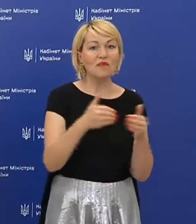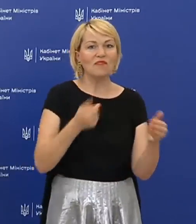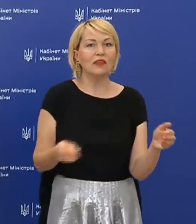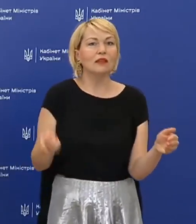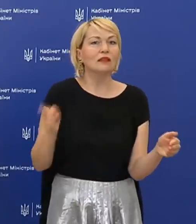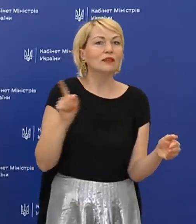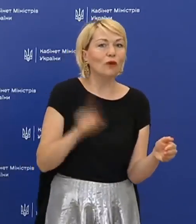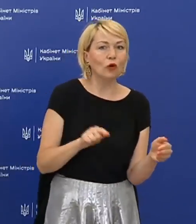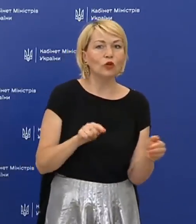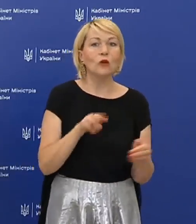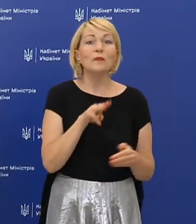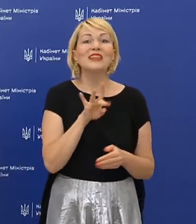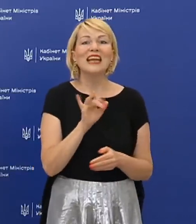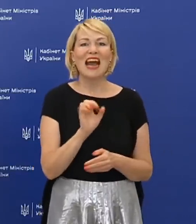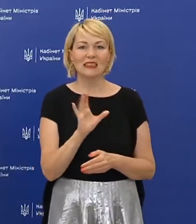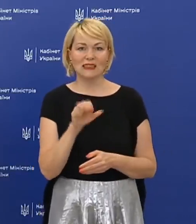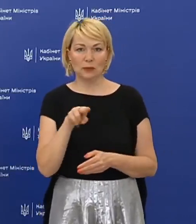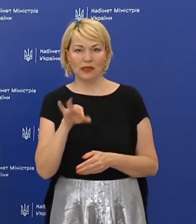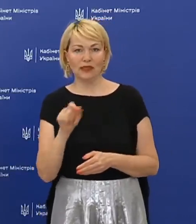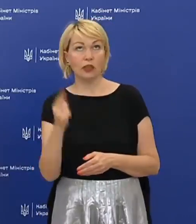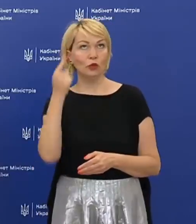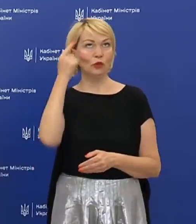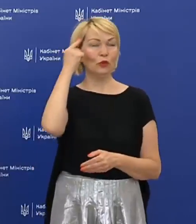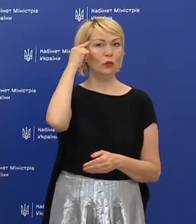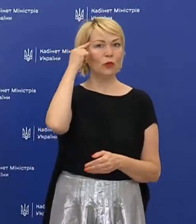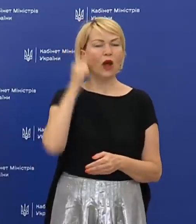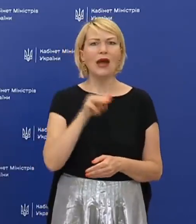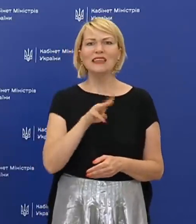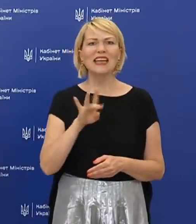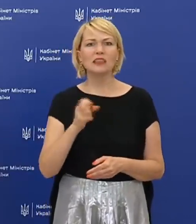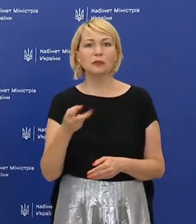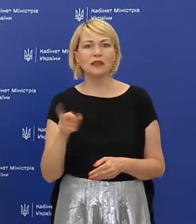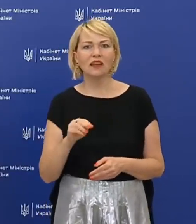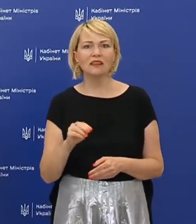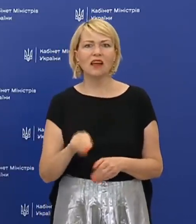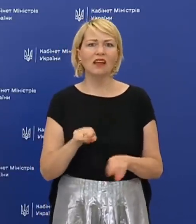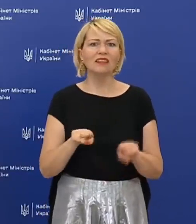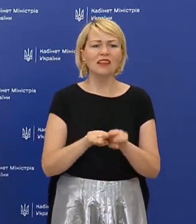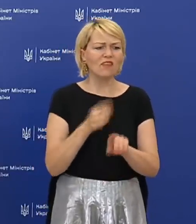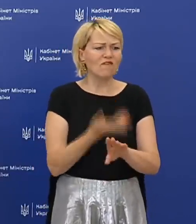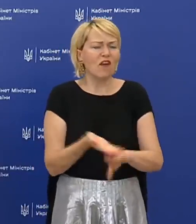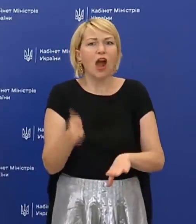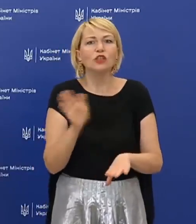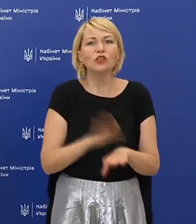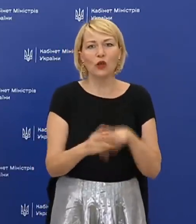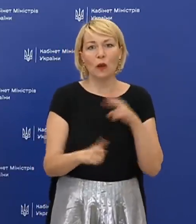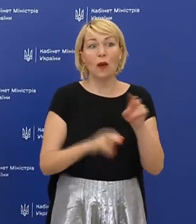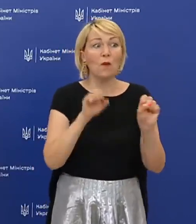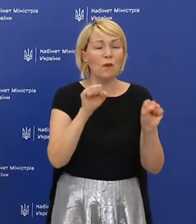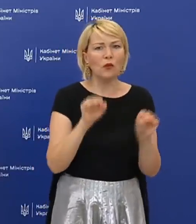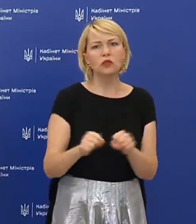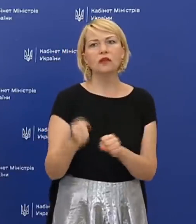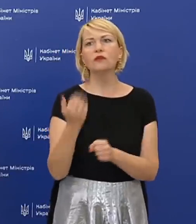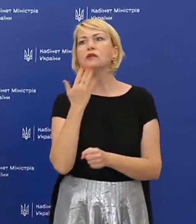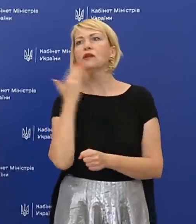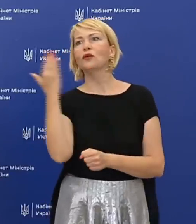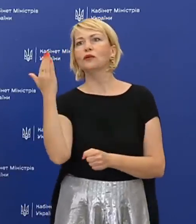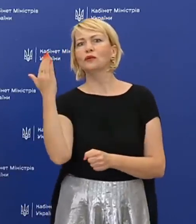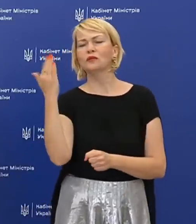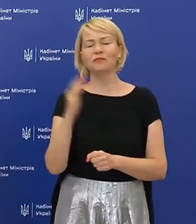що трансплантації, навіть від думки, що трансплантації, такі важкі операції, можливо робити тільки за